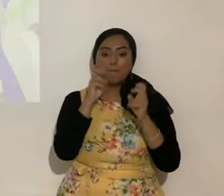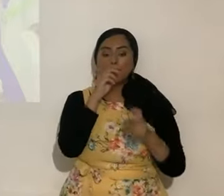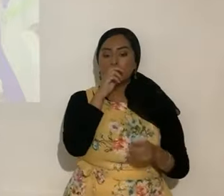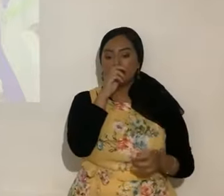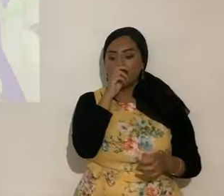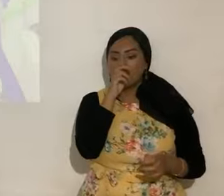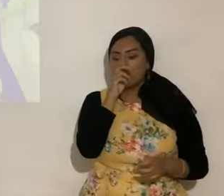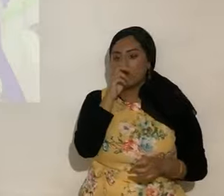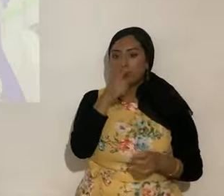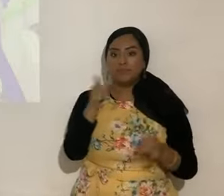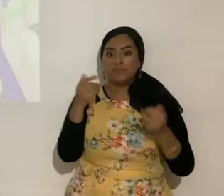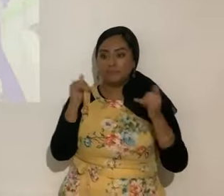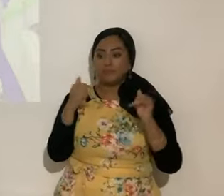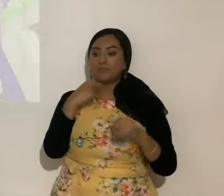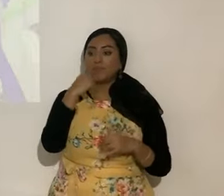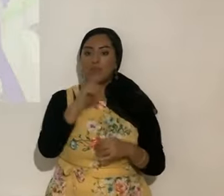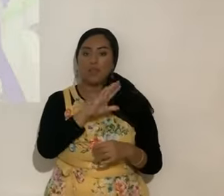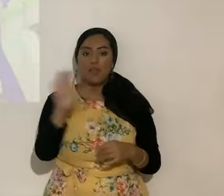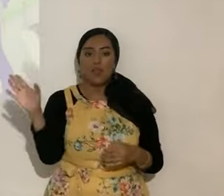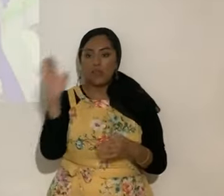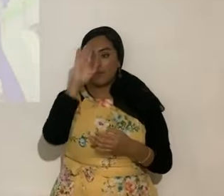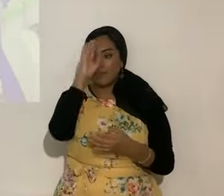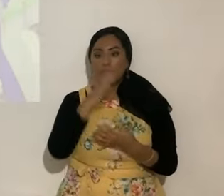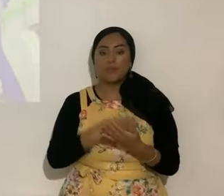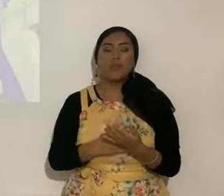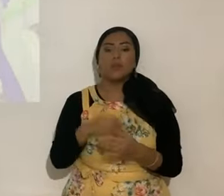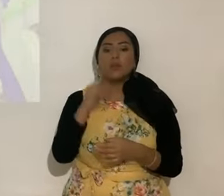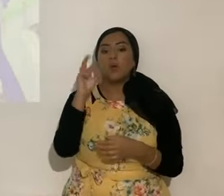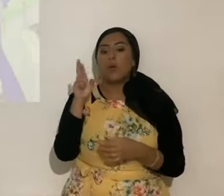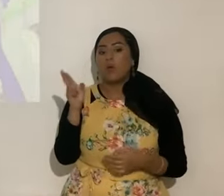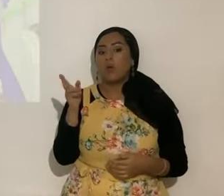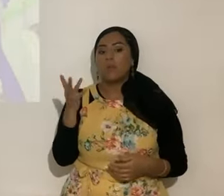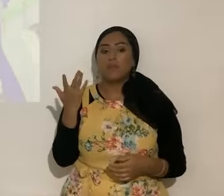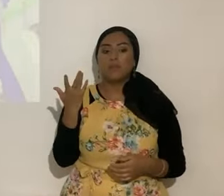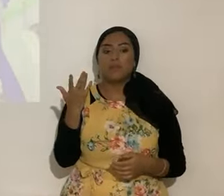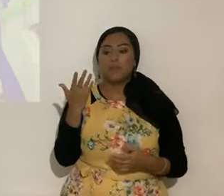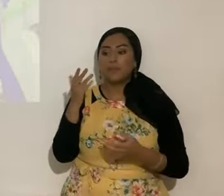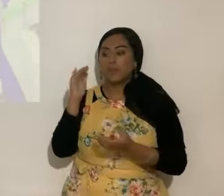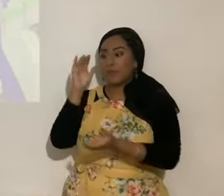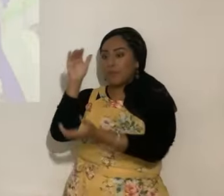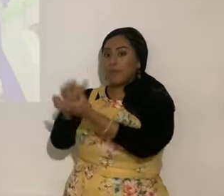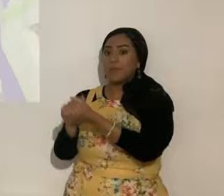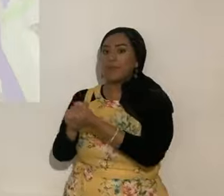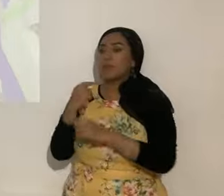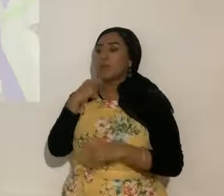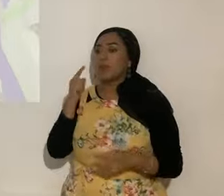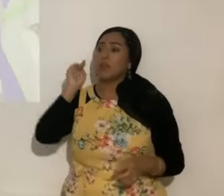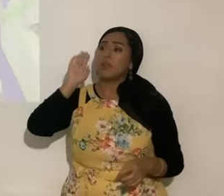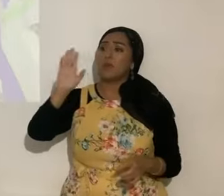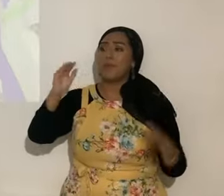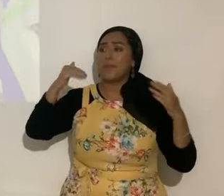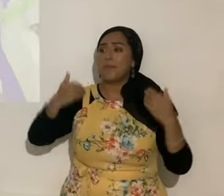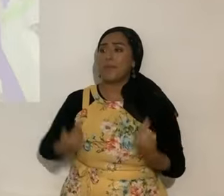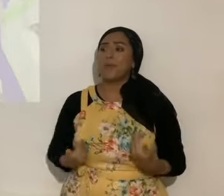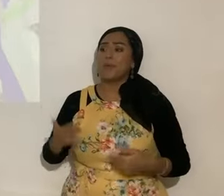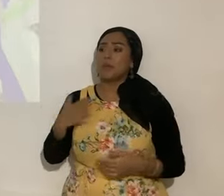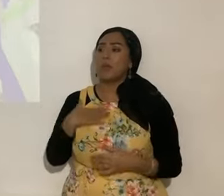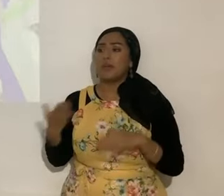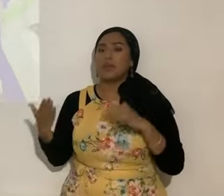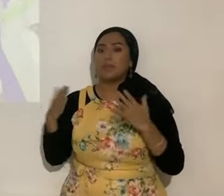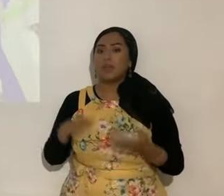le sigue diciendo así a sus hijos, o la señora, a la esposa, al esposo, por tu culpa me estoy